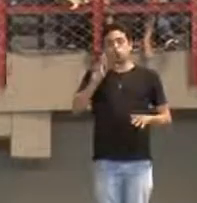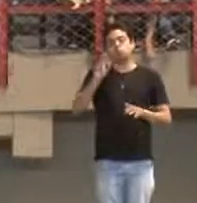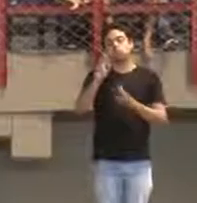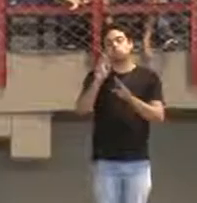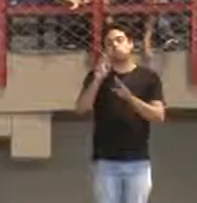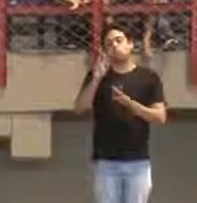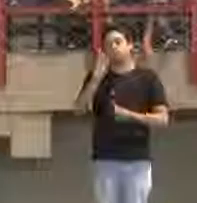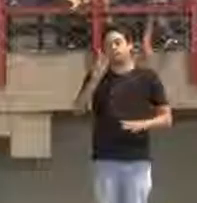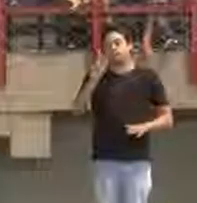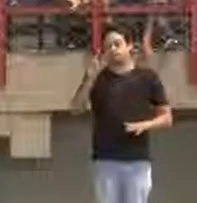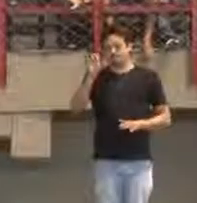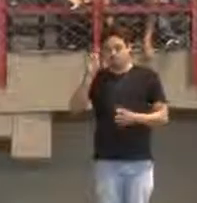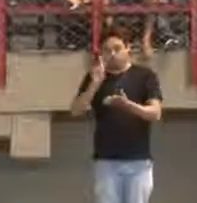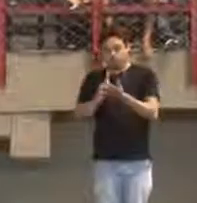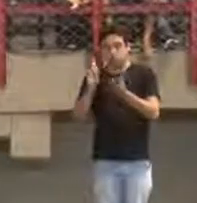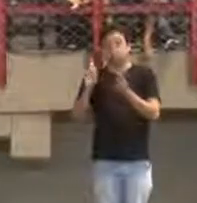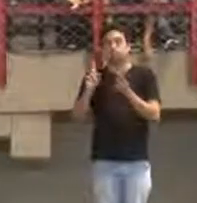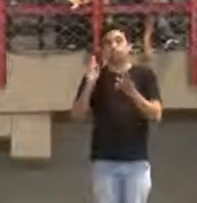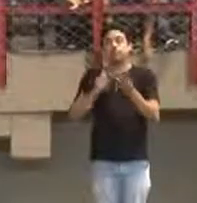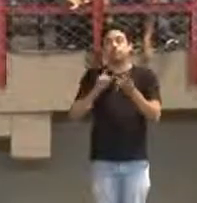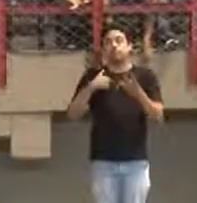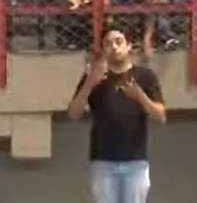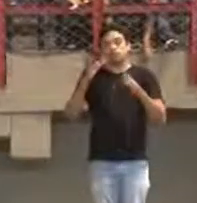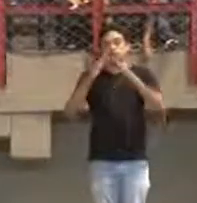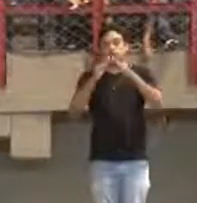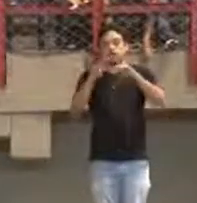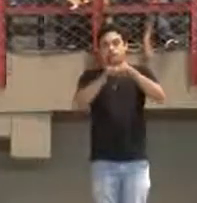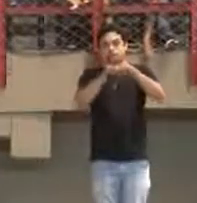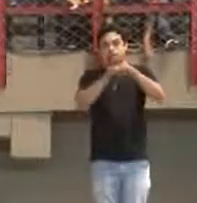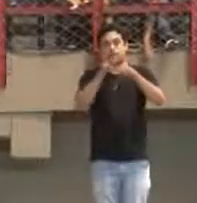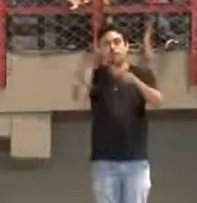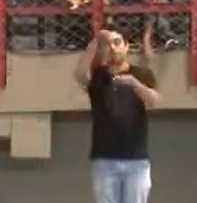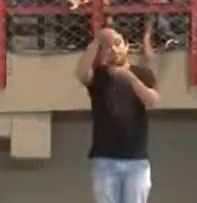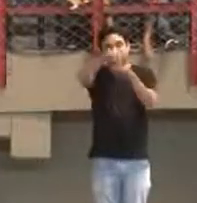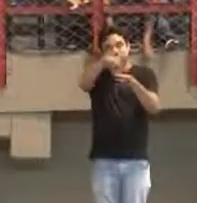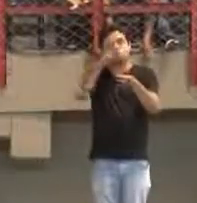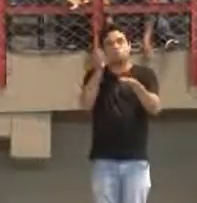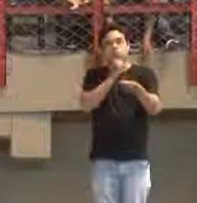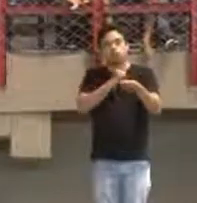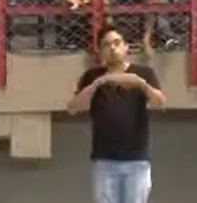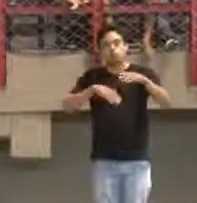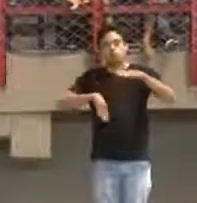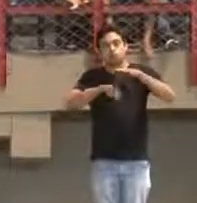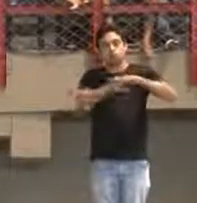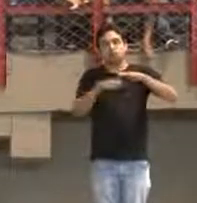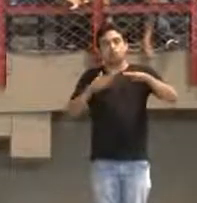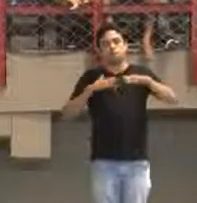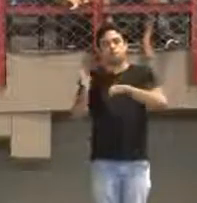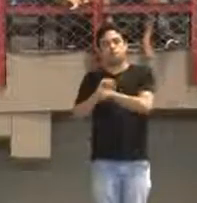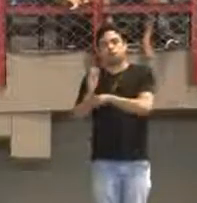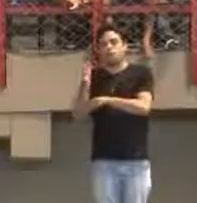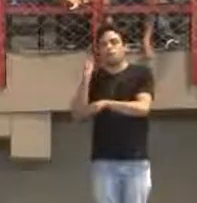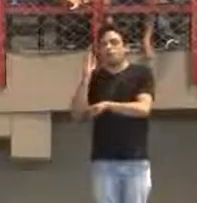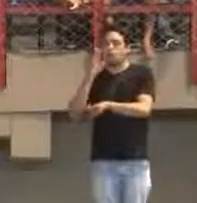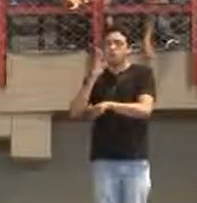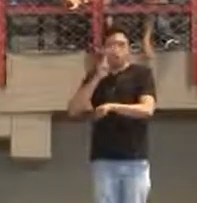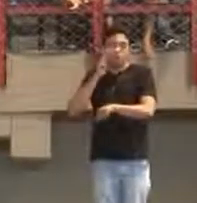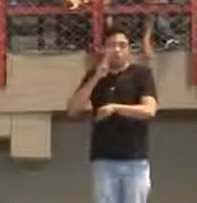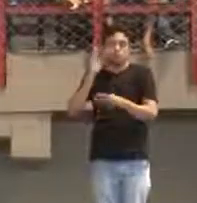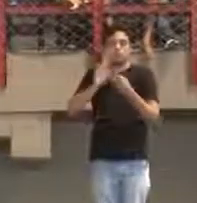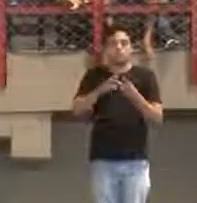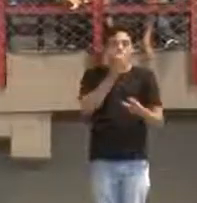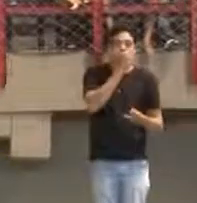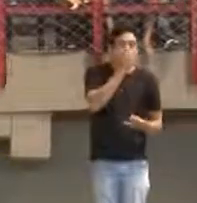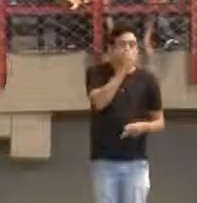André Breton Eu quero uma casa verde que permita para guardar o meu carro rosa e o meu cachorro